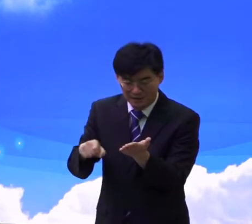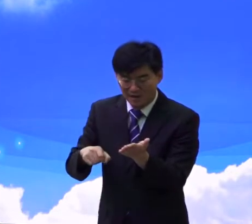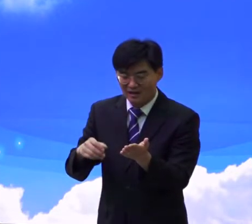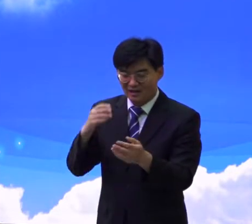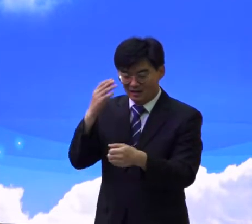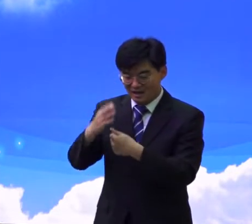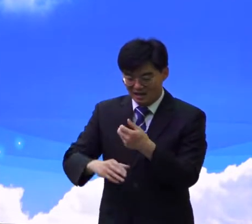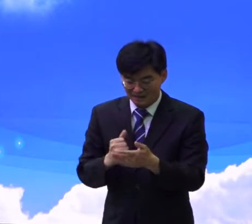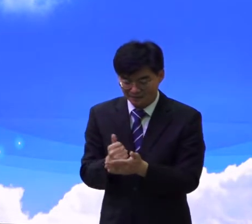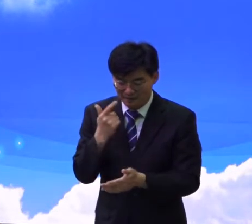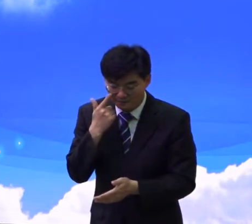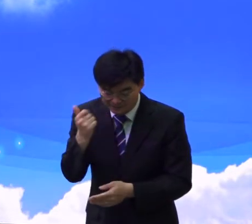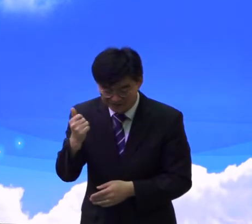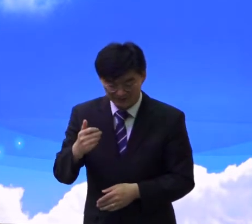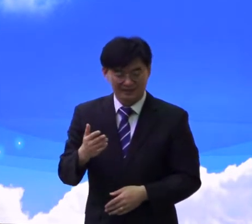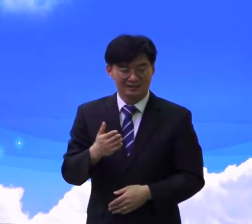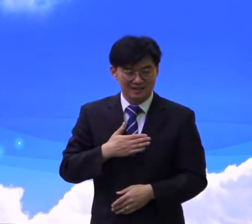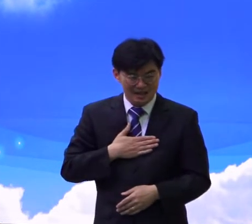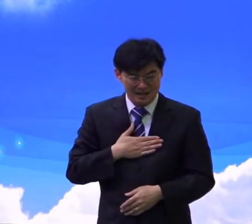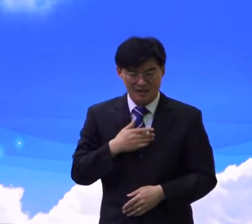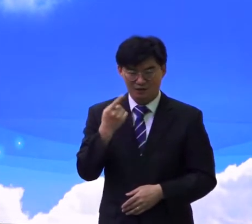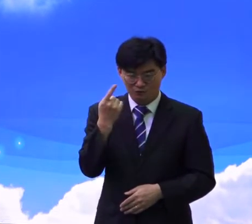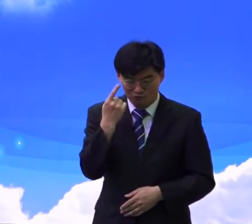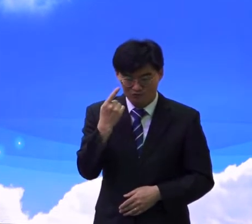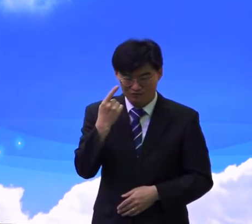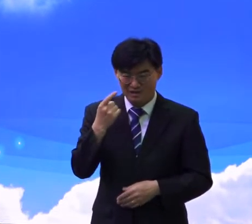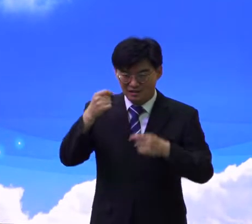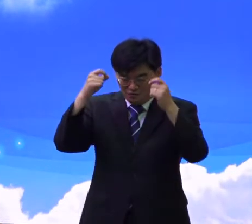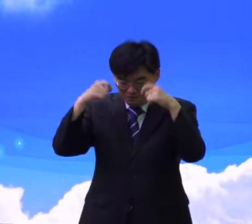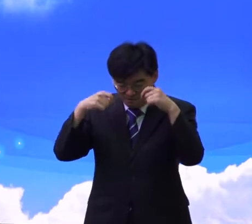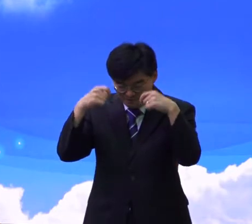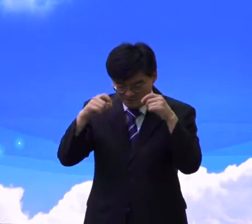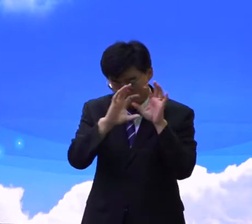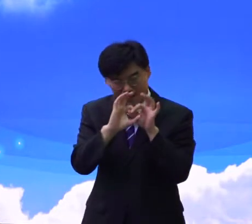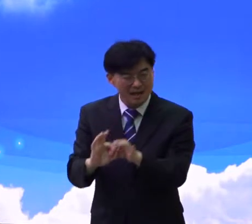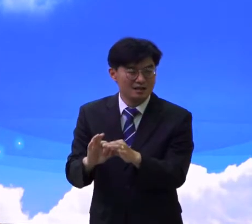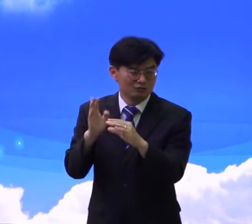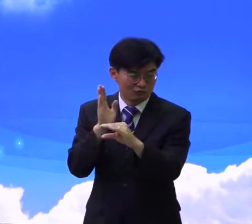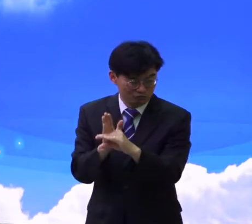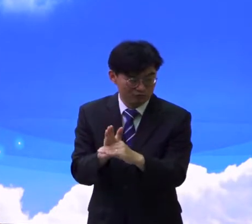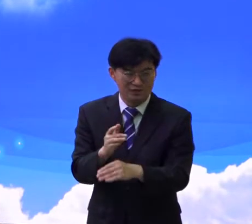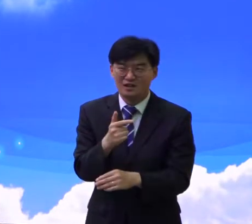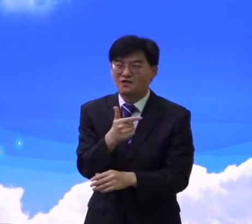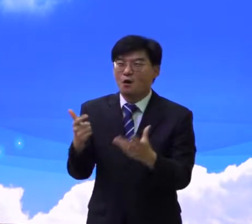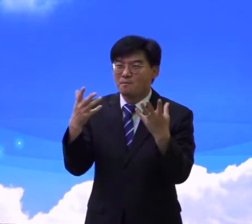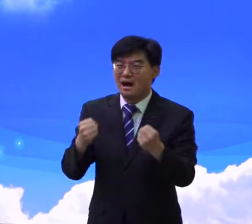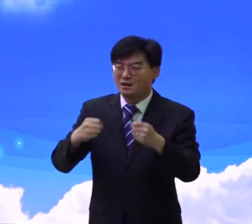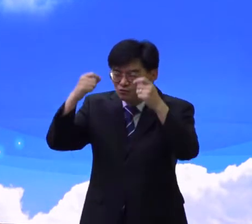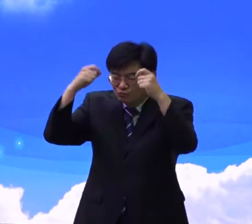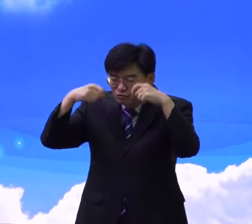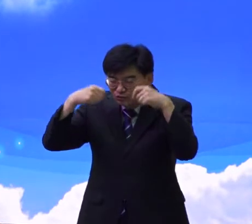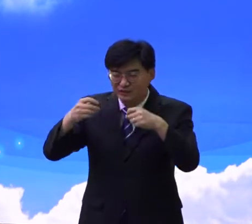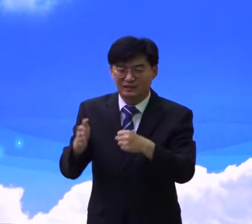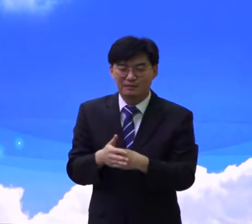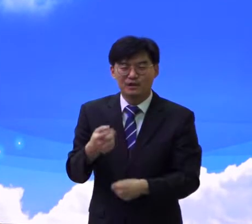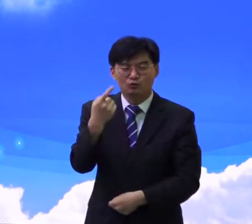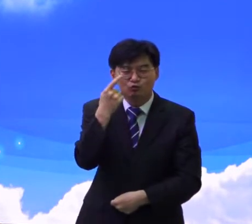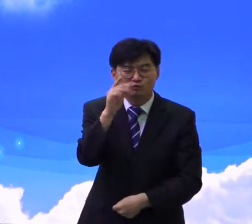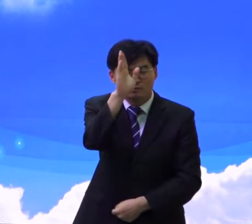눈이 눈물에 상하고, 여러분 너무 많이 울어서 눈이 상했다는 겁니다. 눈물